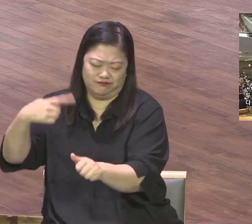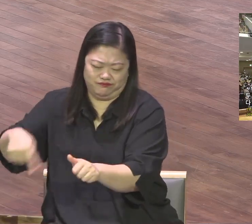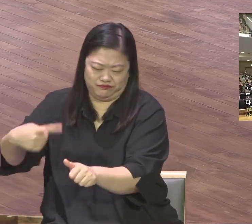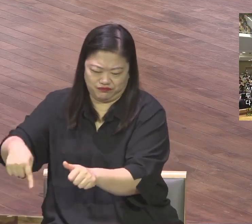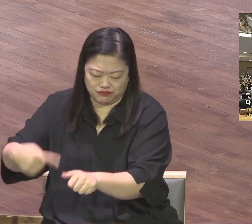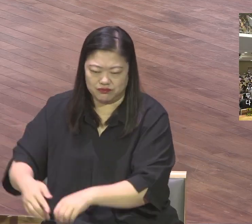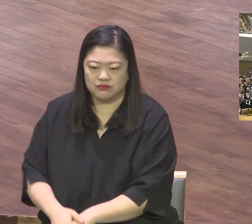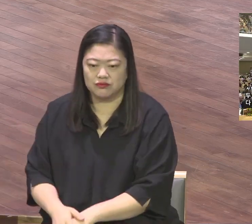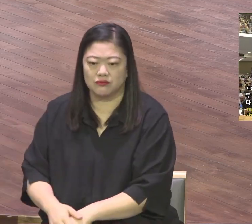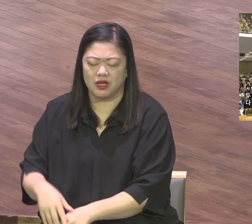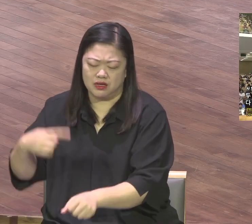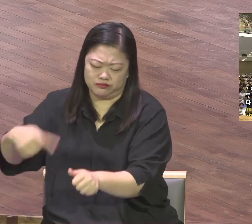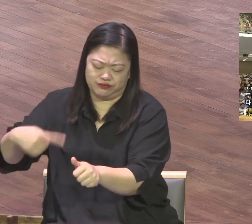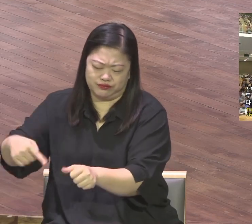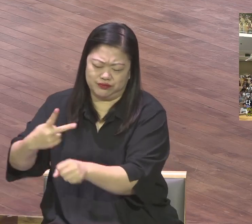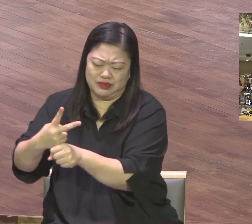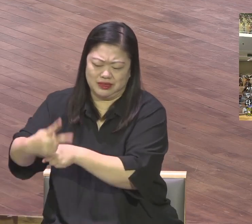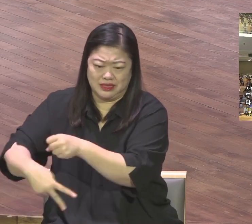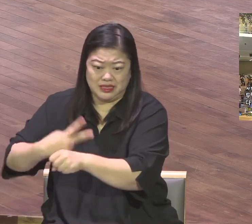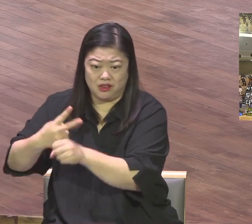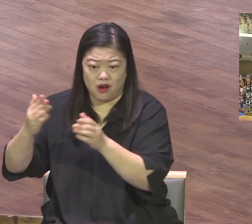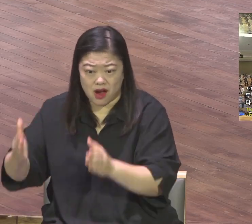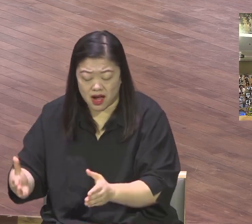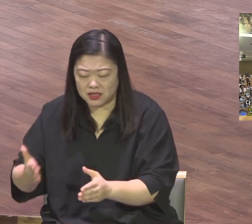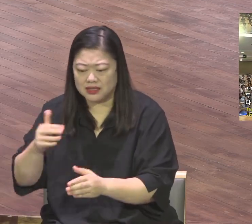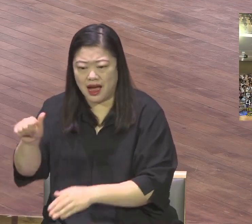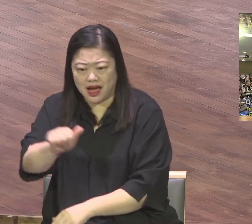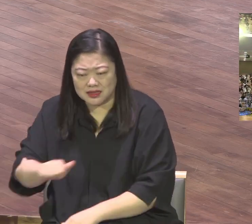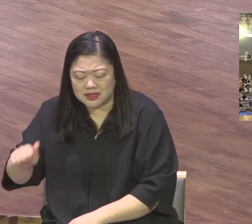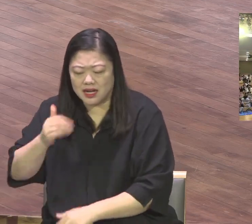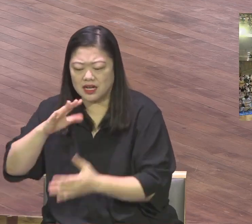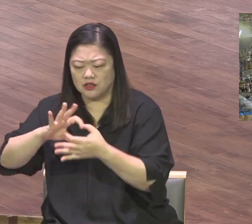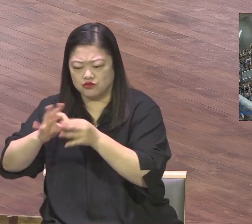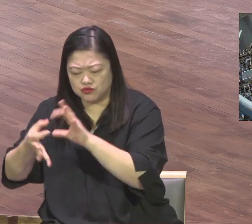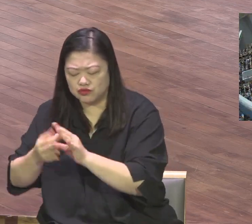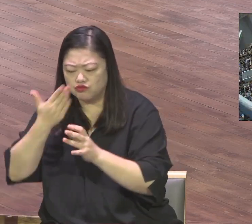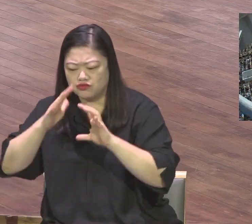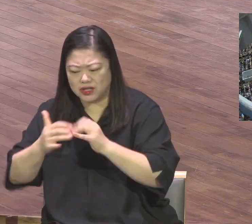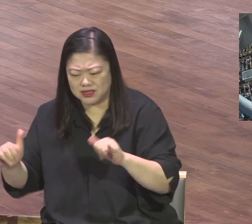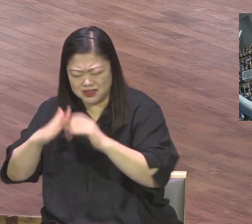유대인이나 헬라인이나 다 주의 말씀을 듣더라. 아멘.